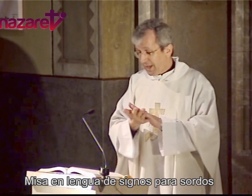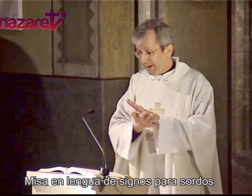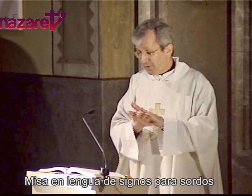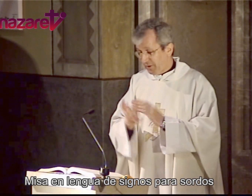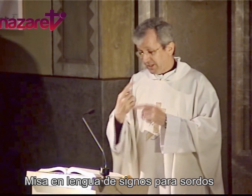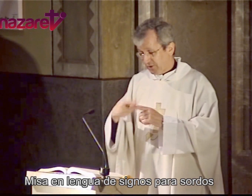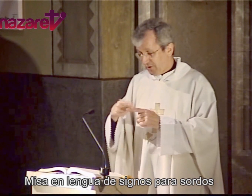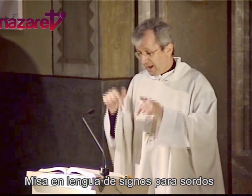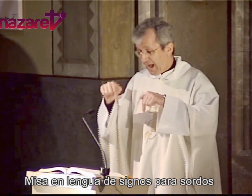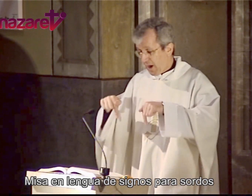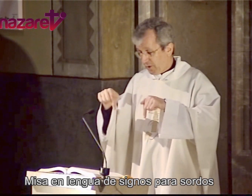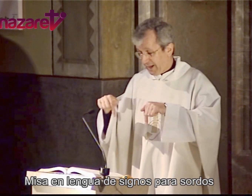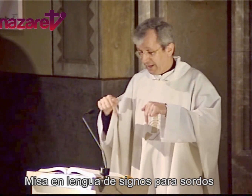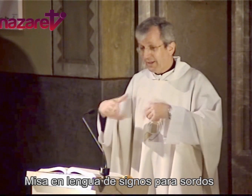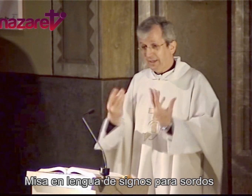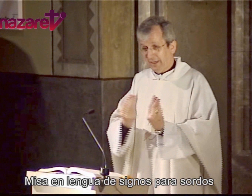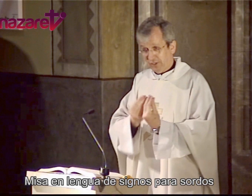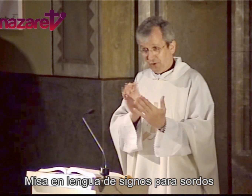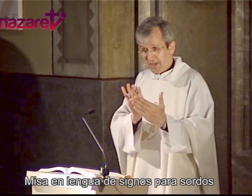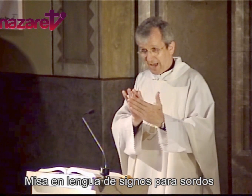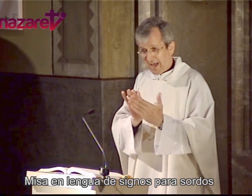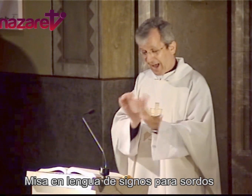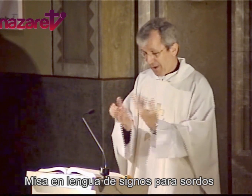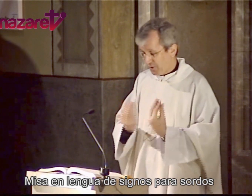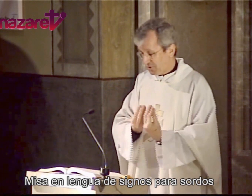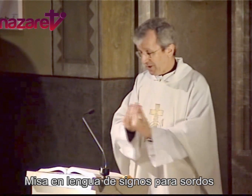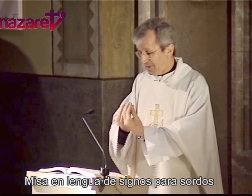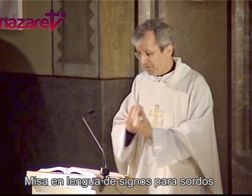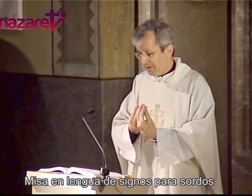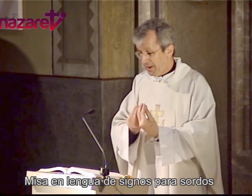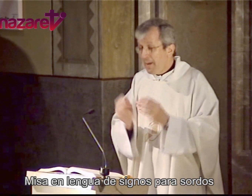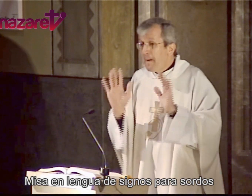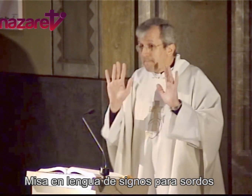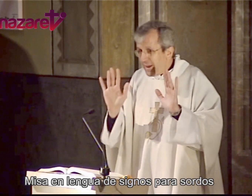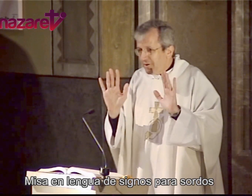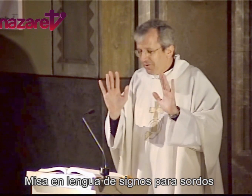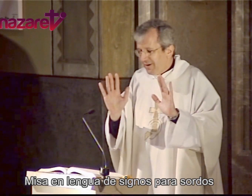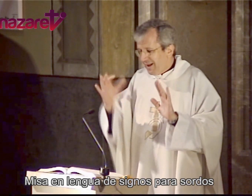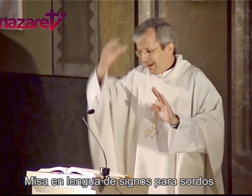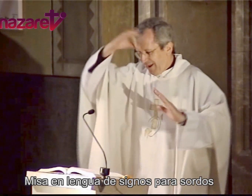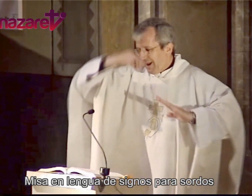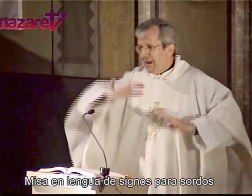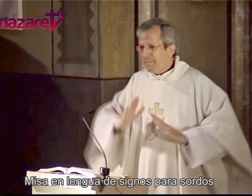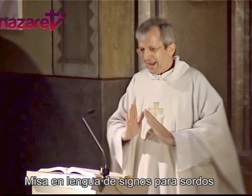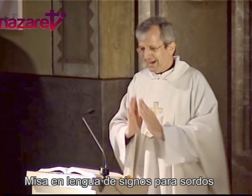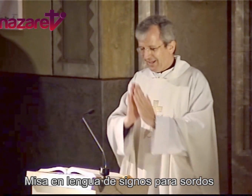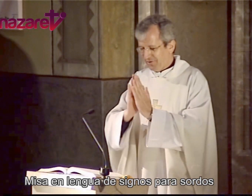he hablado de esto ahora que estoy a vuestro lado Pero el Paráclito,